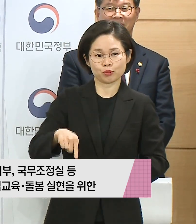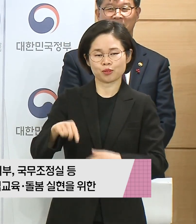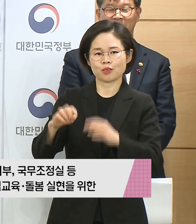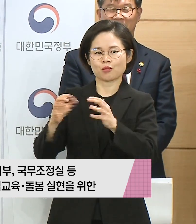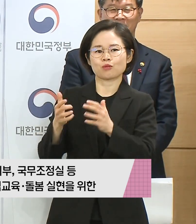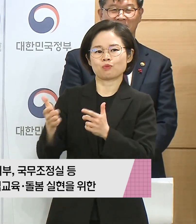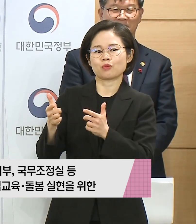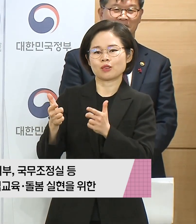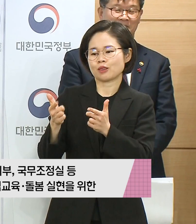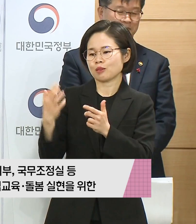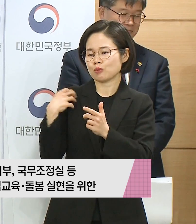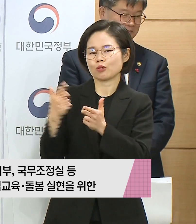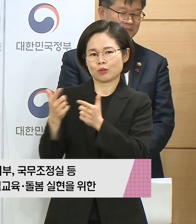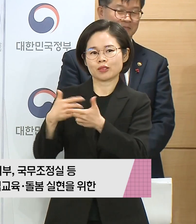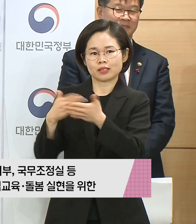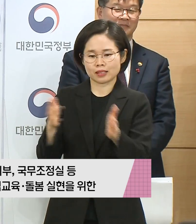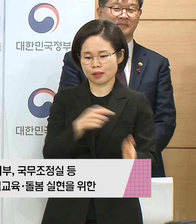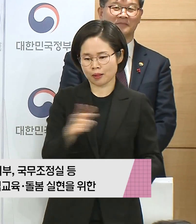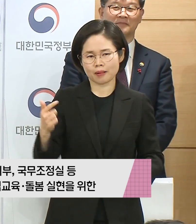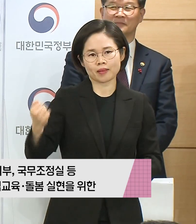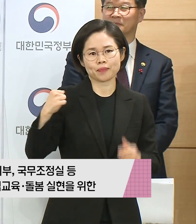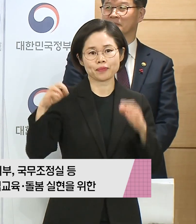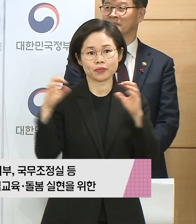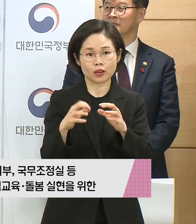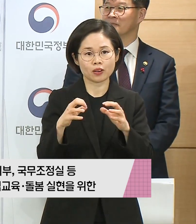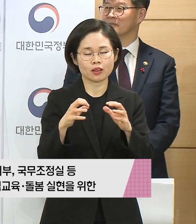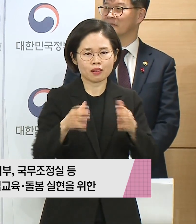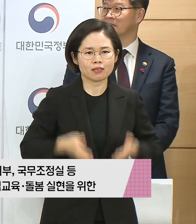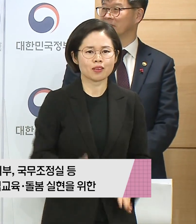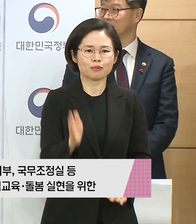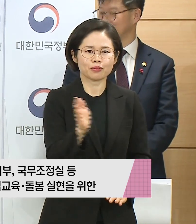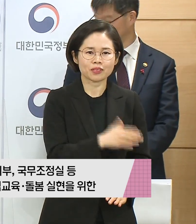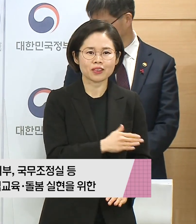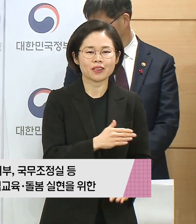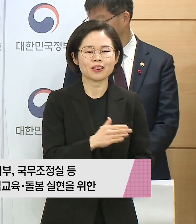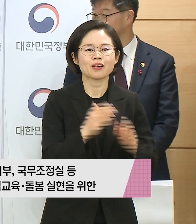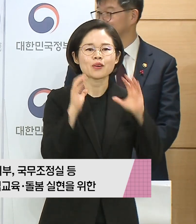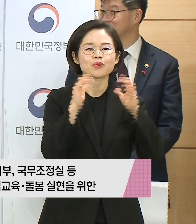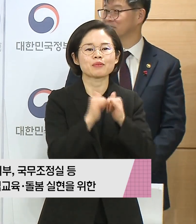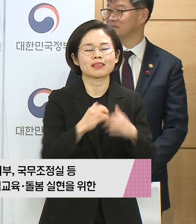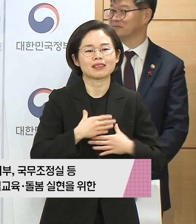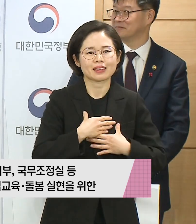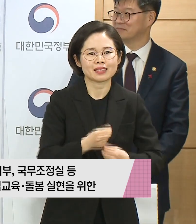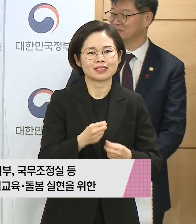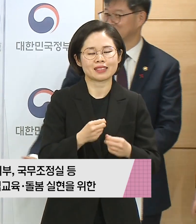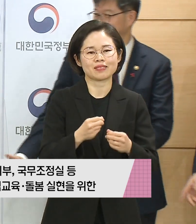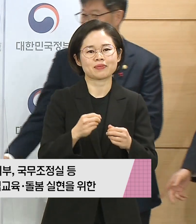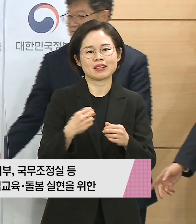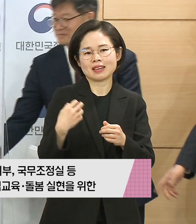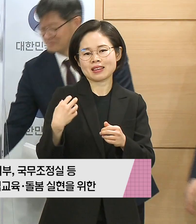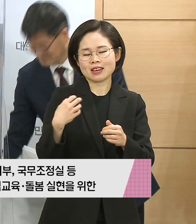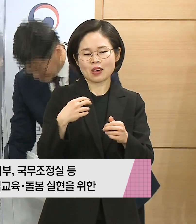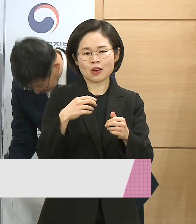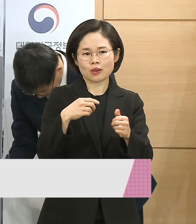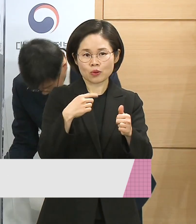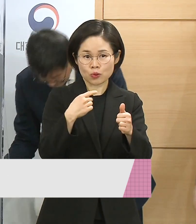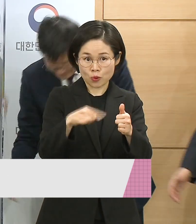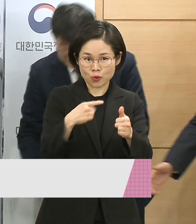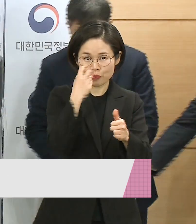보건복지부, 국무조정실 등 관계부처와 함께 출생부터 국민 안심 책임 교육 돌봄 실현을